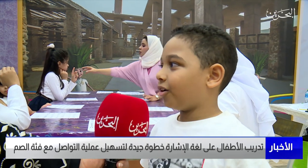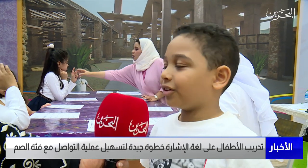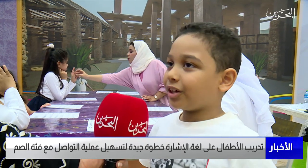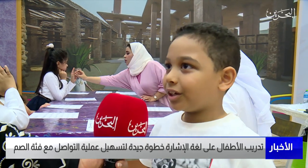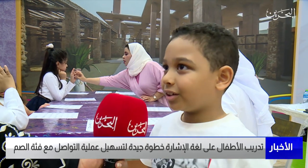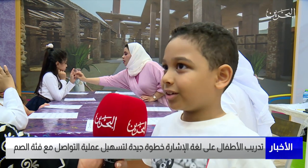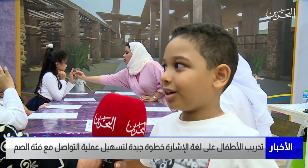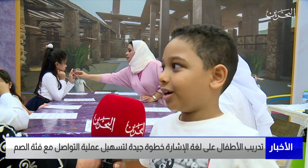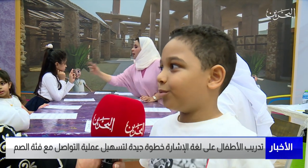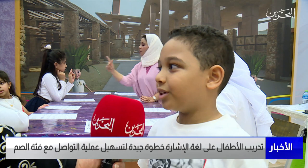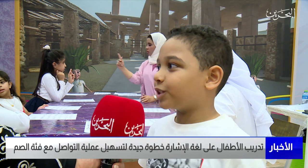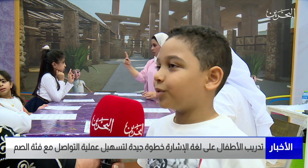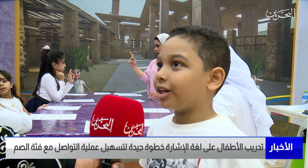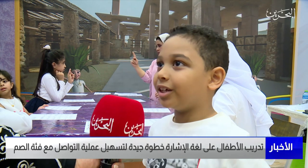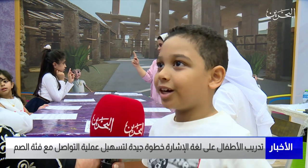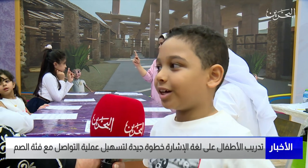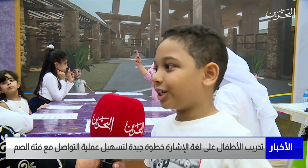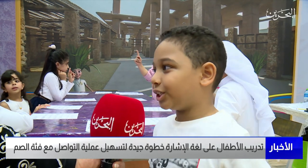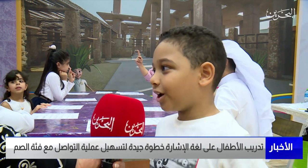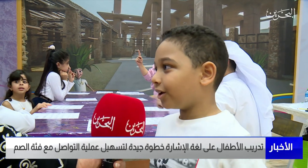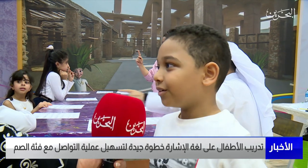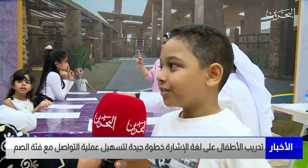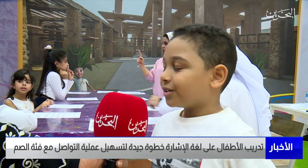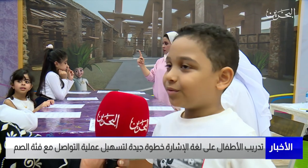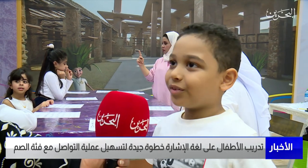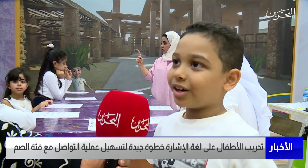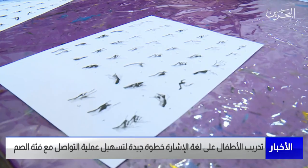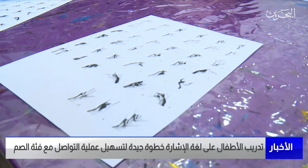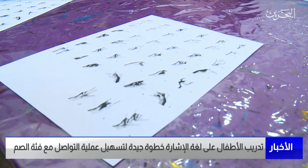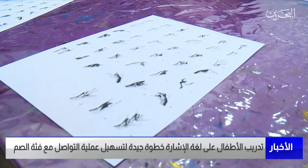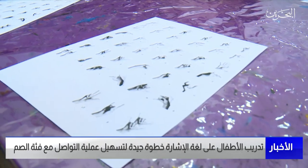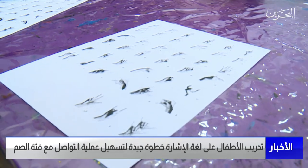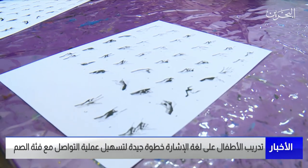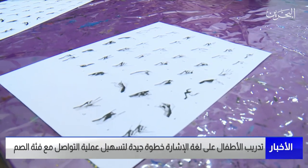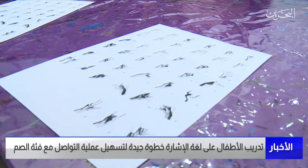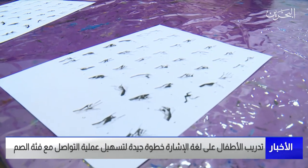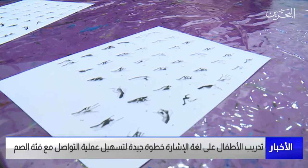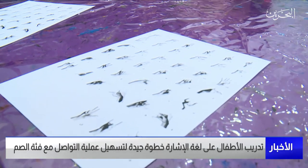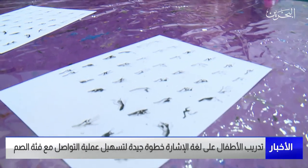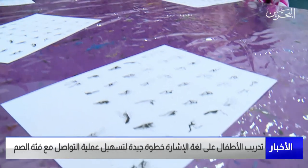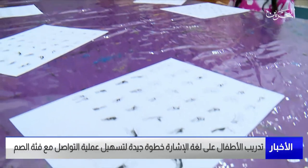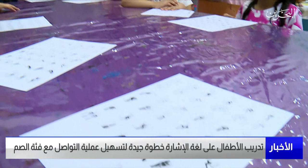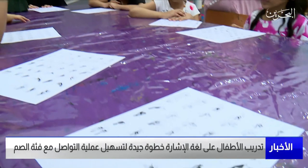فهذه بالنسبة لي أحلى شيء، فأنا استفدت منه وايد